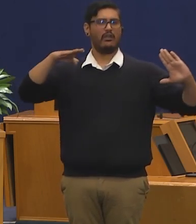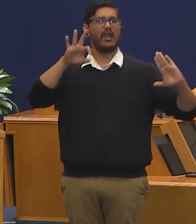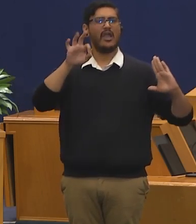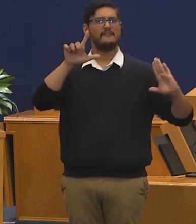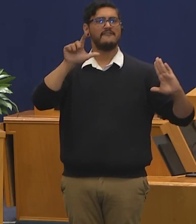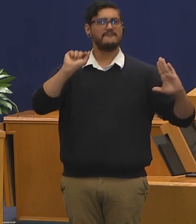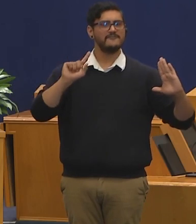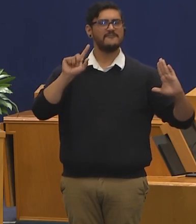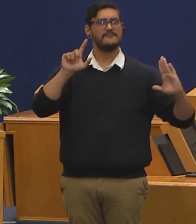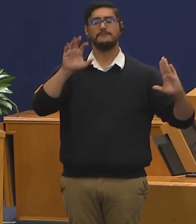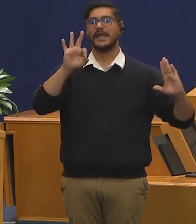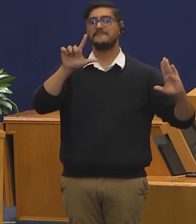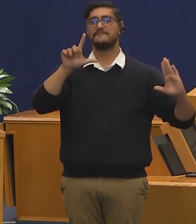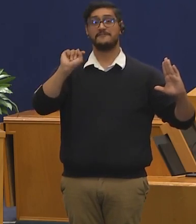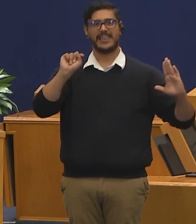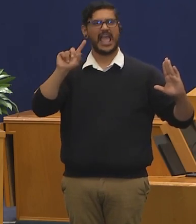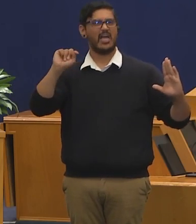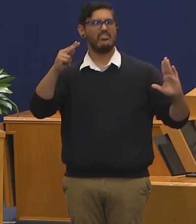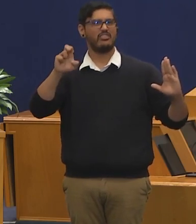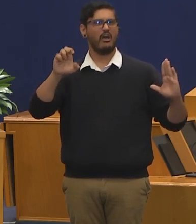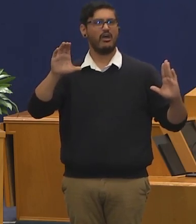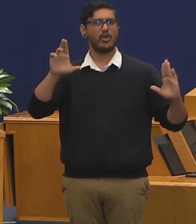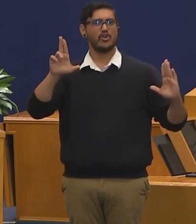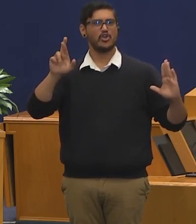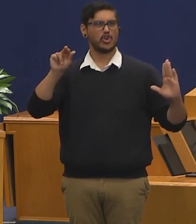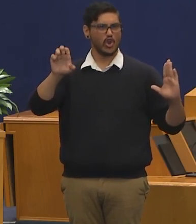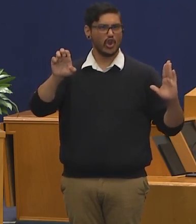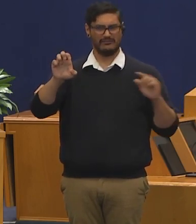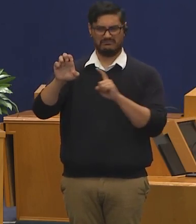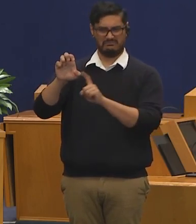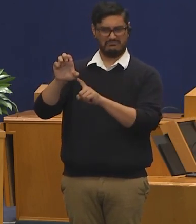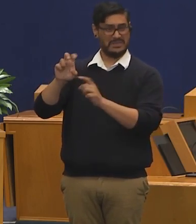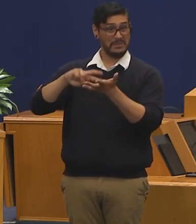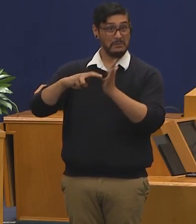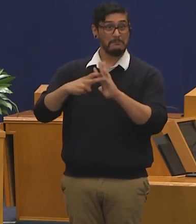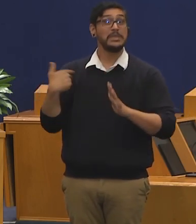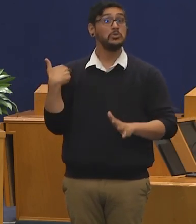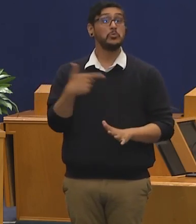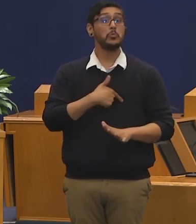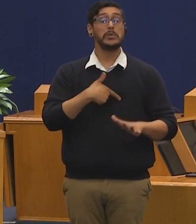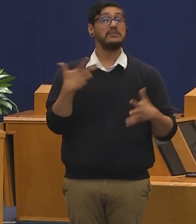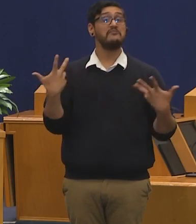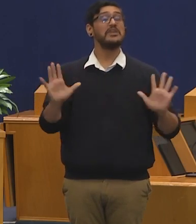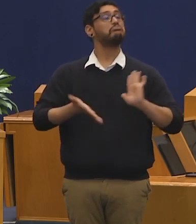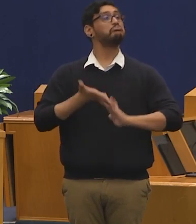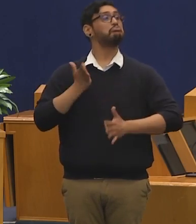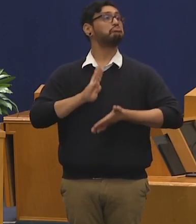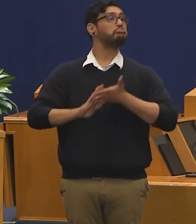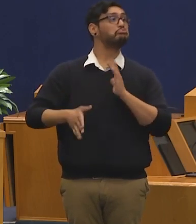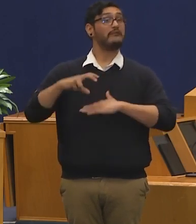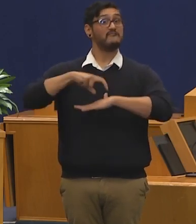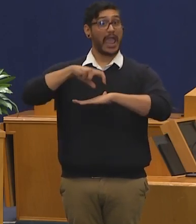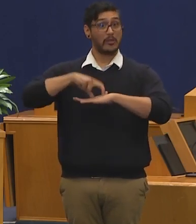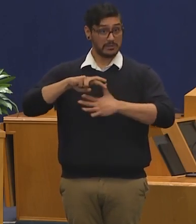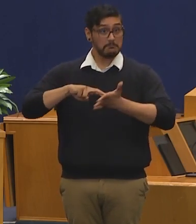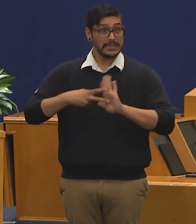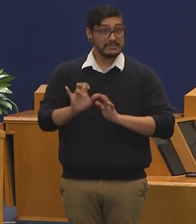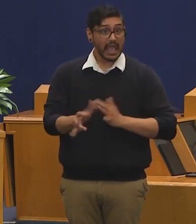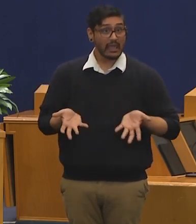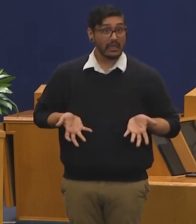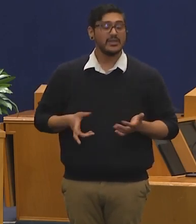significa que hemos eliminado el virus. Esto significa que hemos puesto un freno en